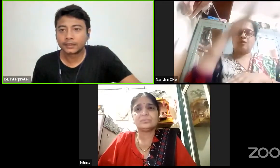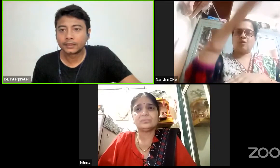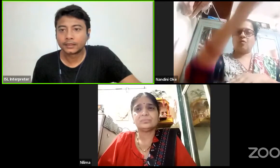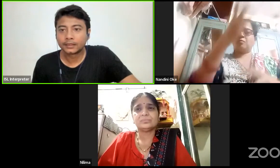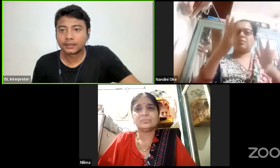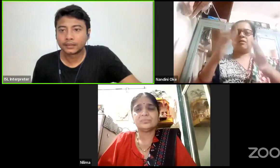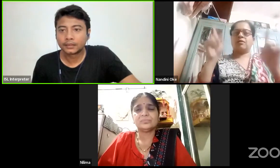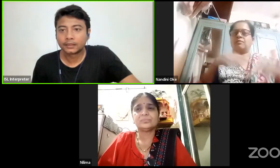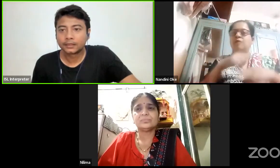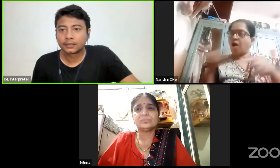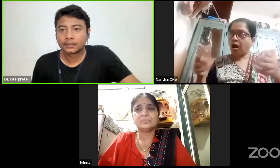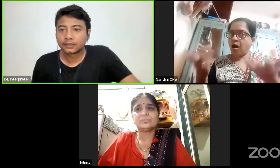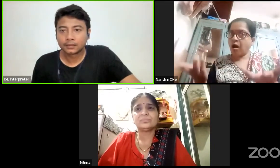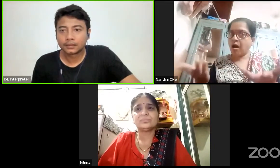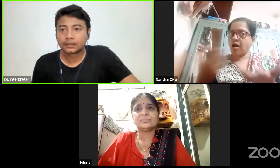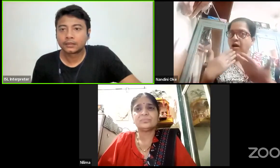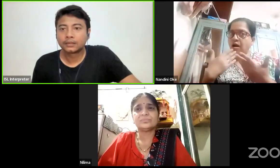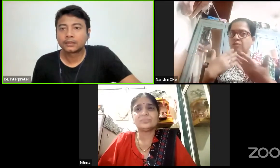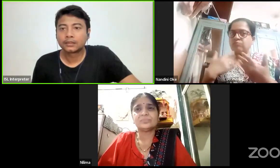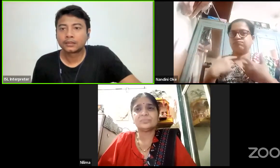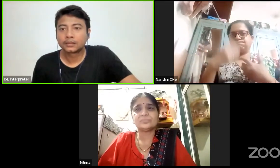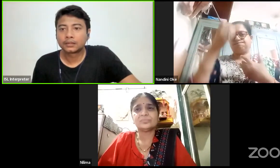गए।